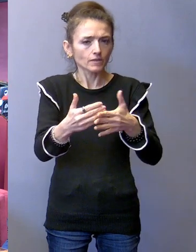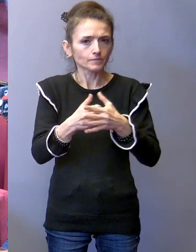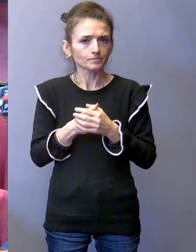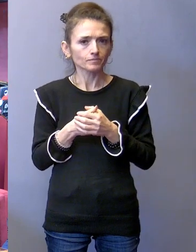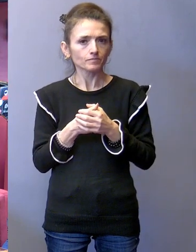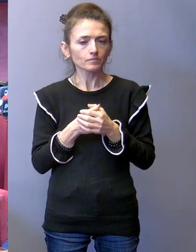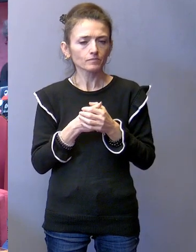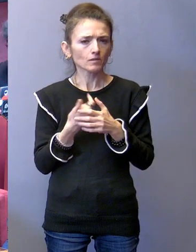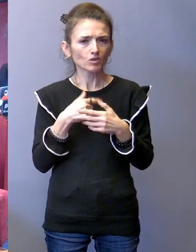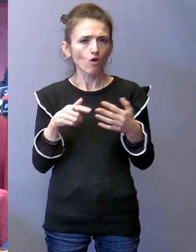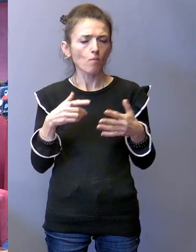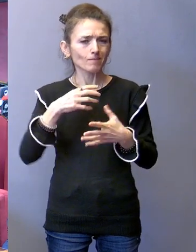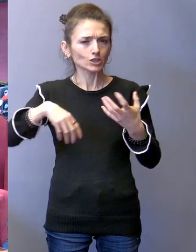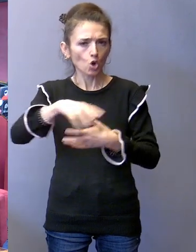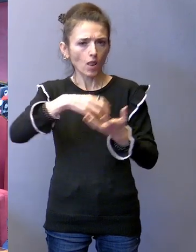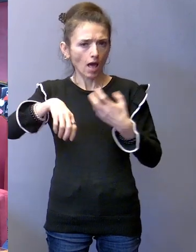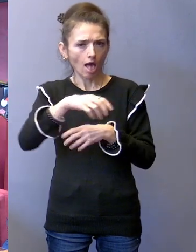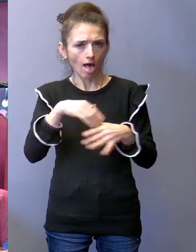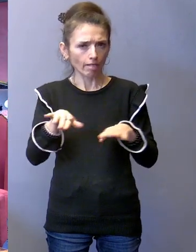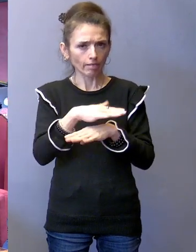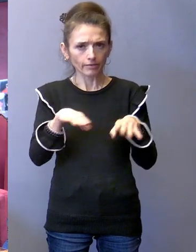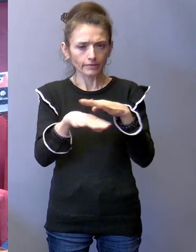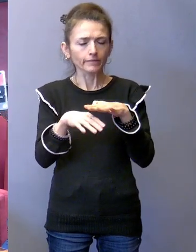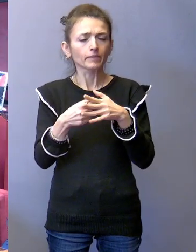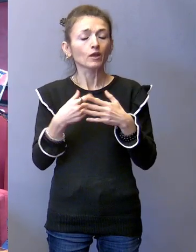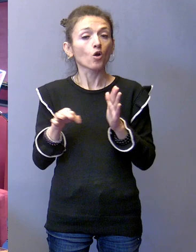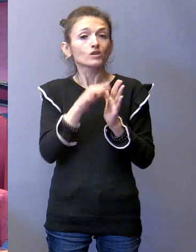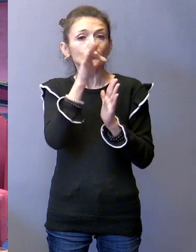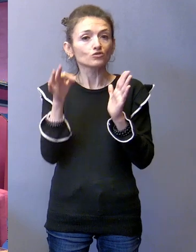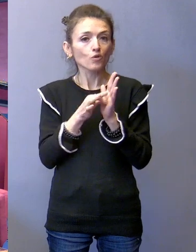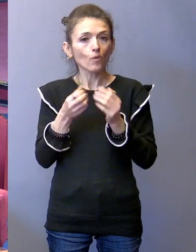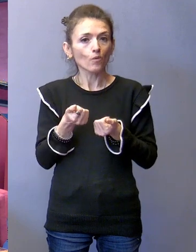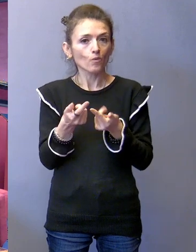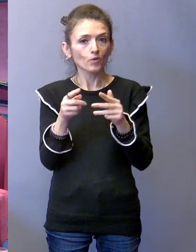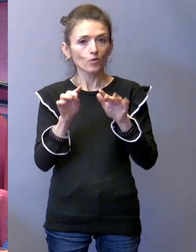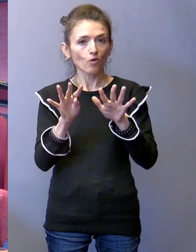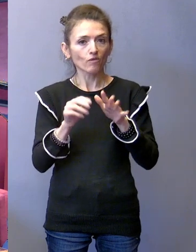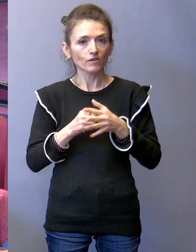perché sono mischiati Ok allora ordine del giorno numero 9